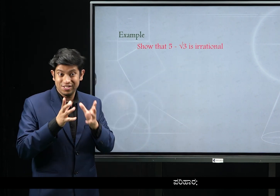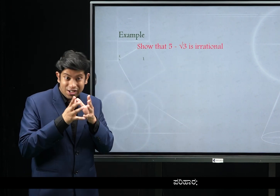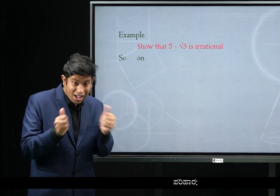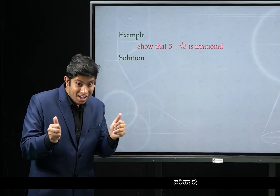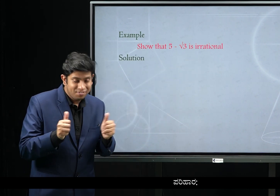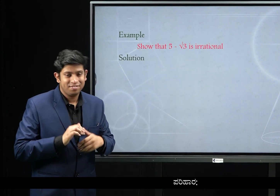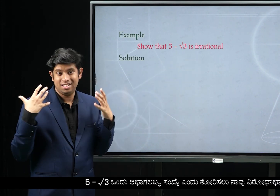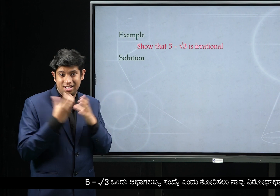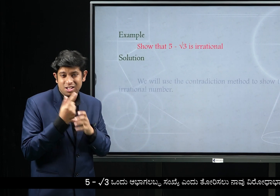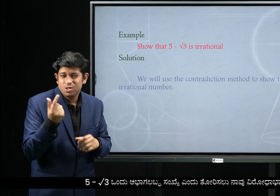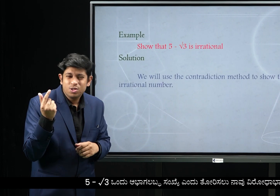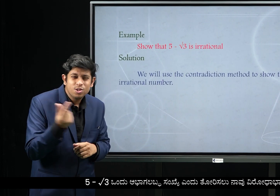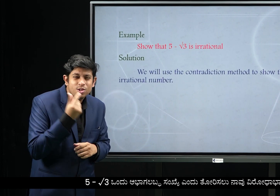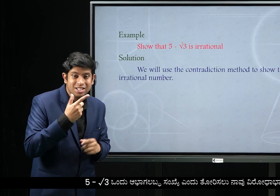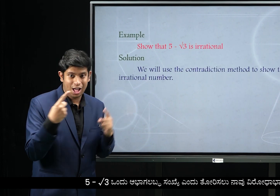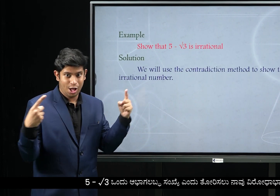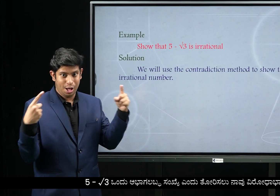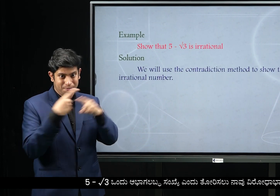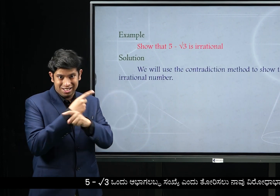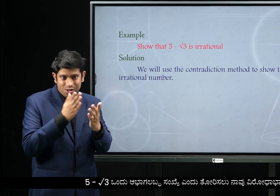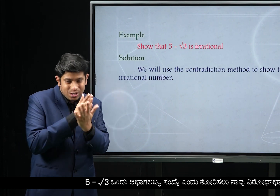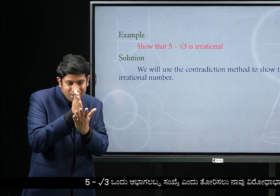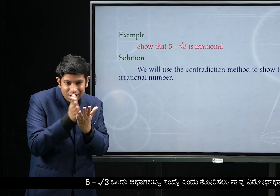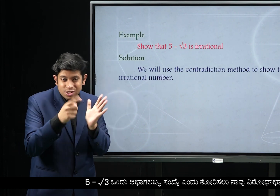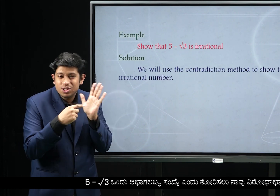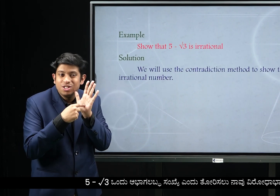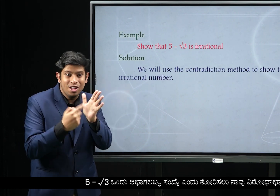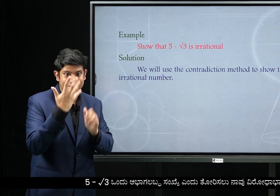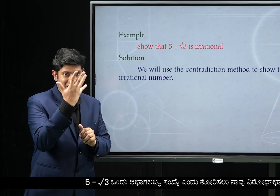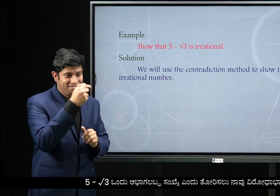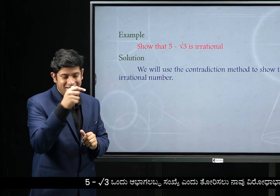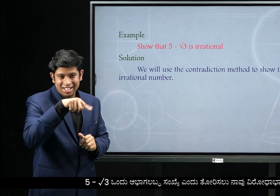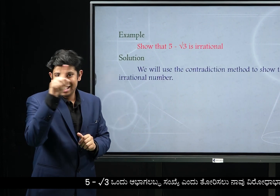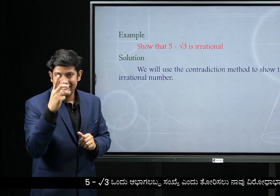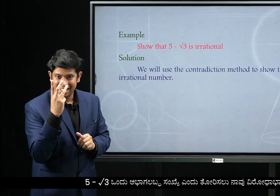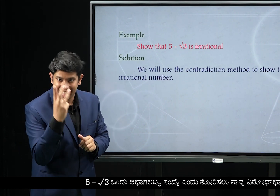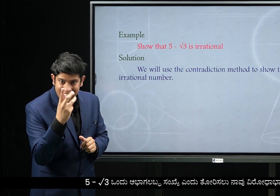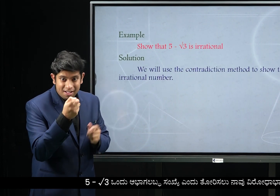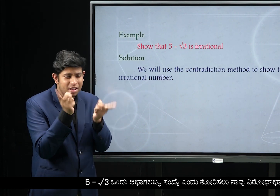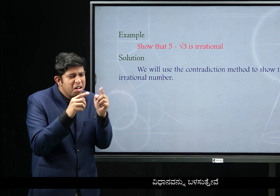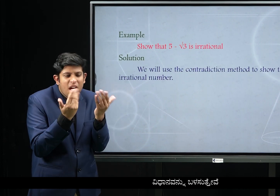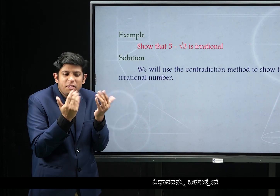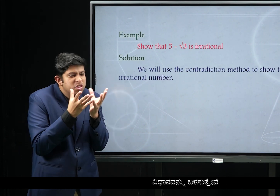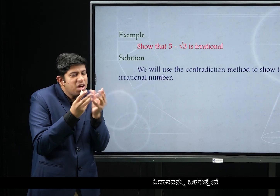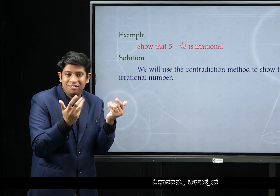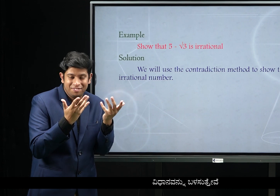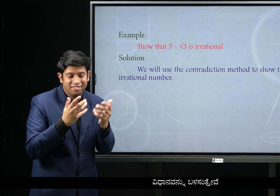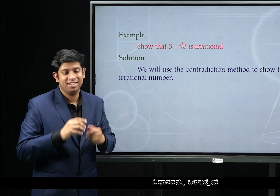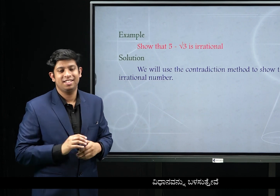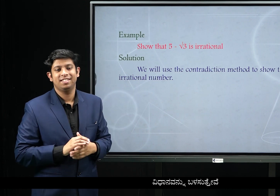ಪರಿಹಾರ 5 ಮೈನಸ್ ವರ್ಗಮೂಲ 3 ಒಂದು ಅಭಾಗಲಬ್ಧ ಸಂಖ್ಯೆ ಎಂದು ತೋರಿಸಲು ನಾವು ವಿರೋಧಾಭಾಸ ವಿಧಾನವನ್ನು